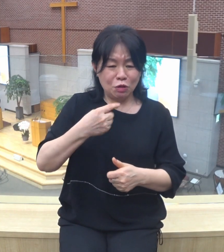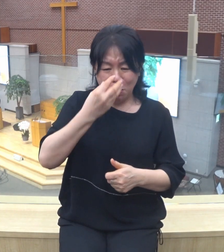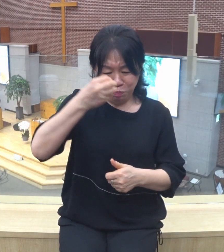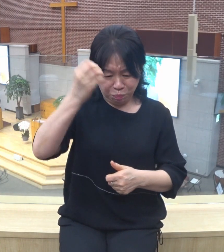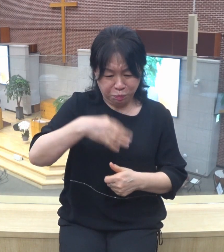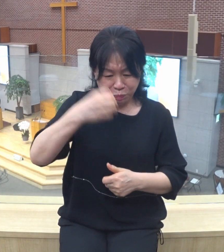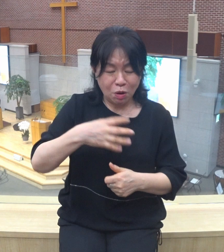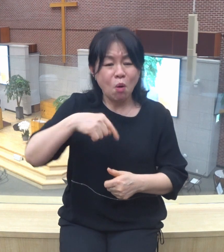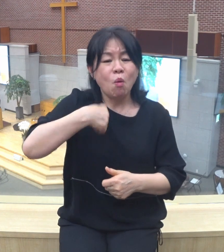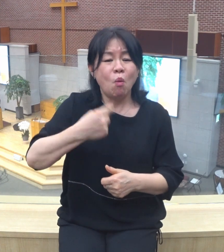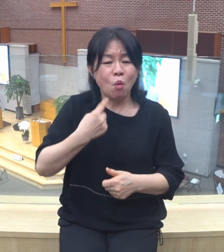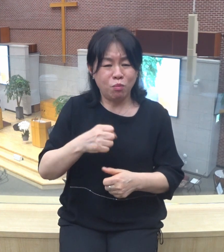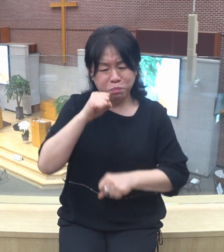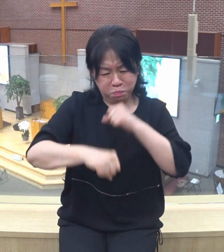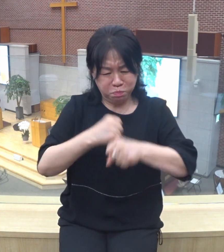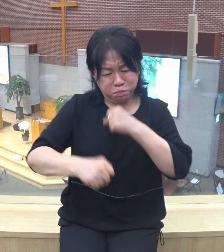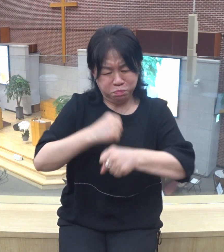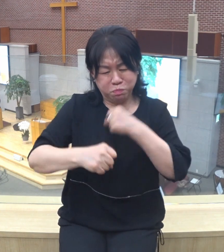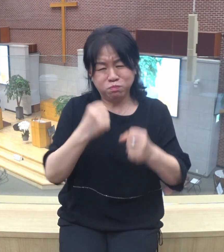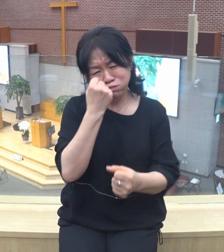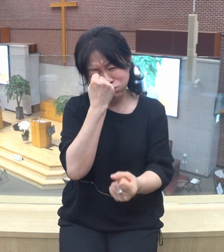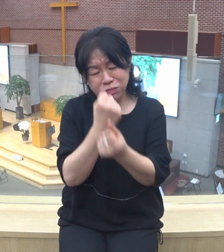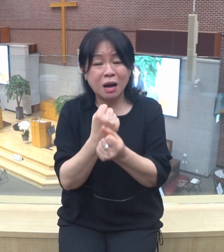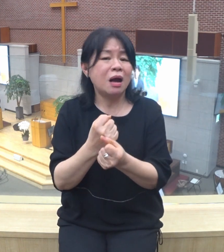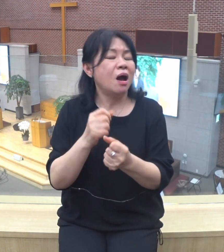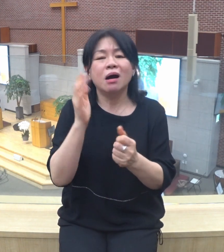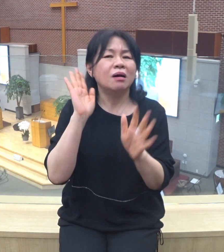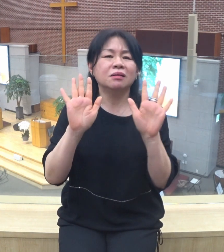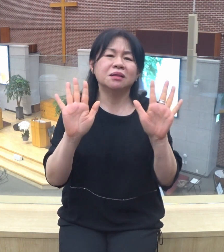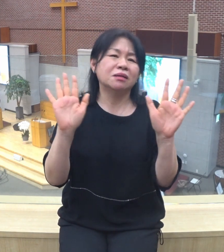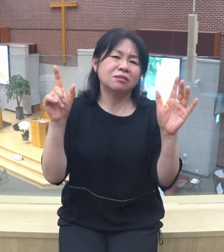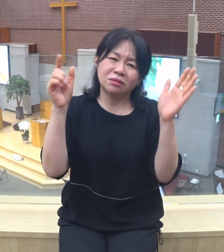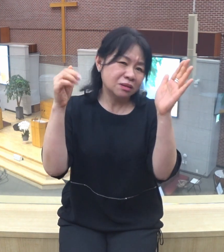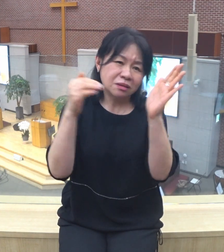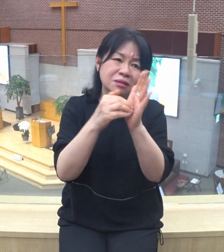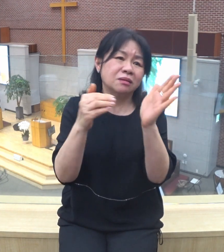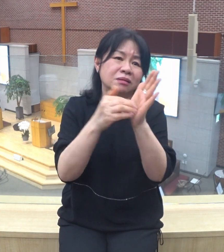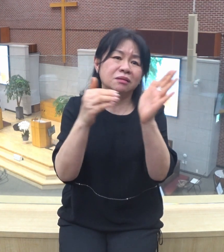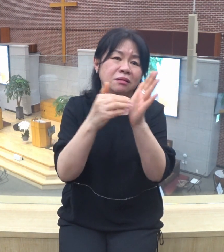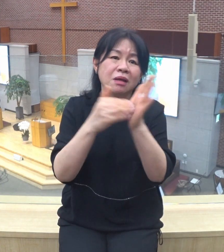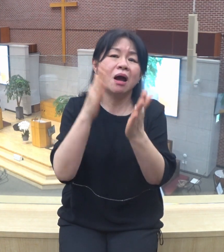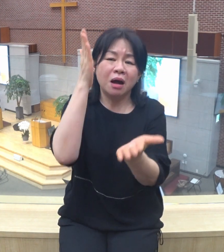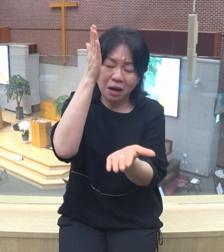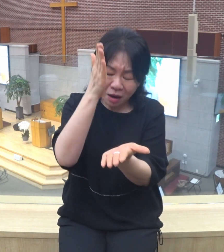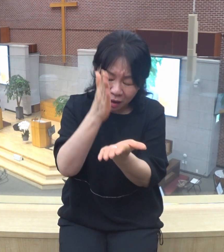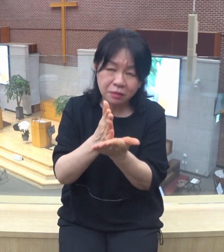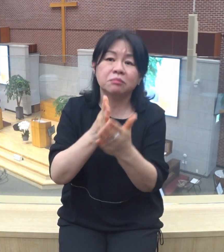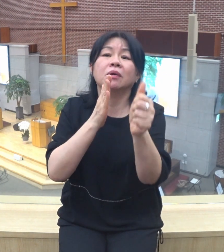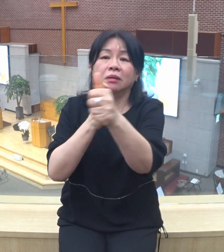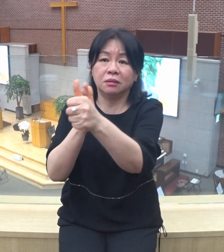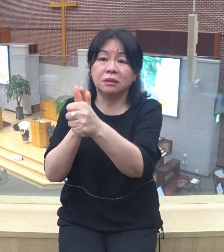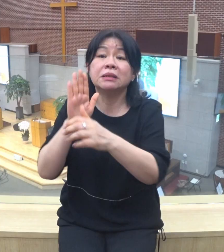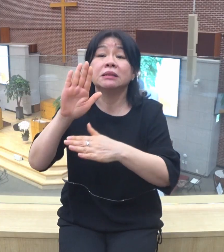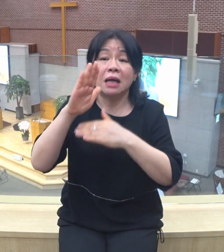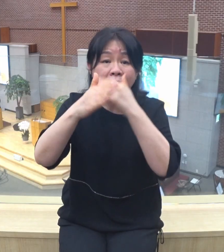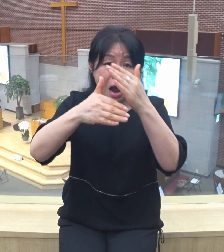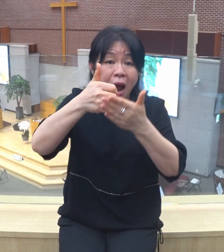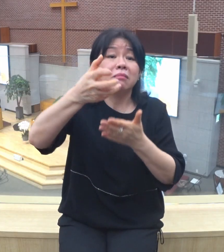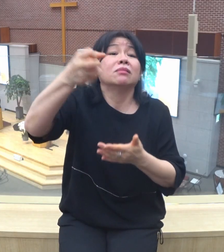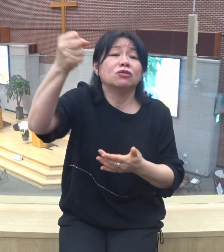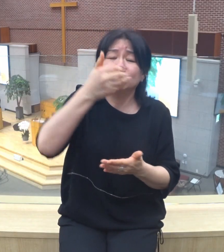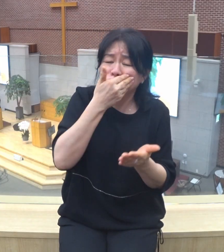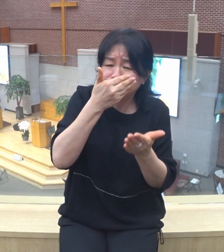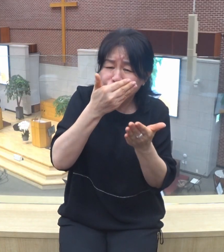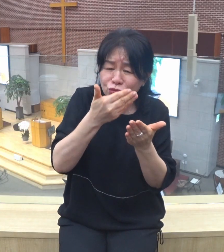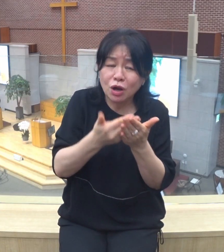인생에 만나게 하신 사람들을 보배롭고 존귀하게 여기며 살아가시기 바랍니다. 우리는 하나님께 속한